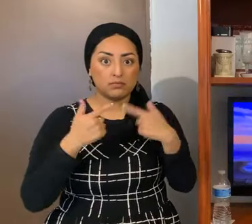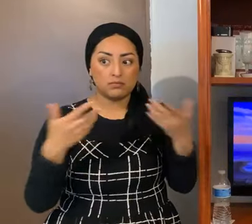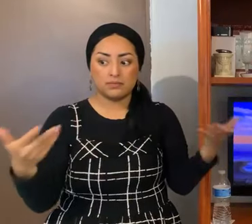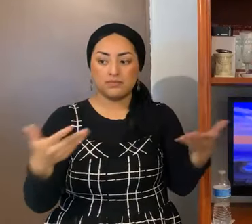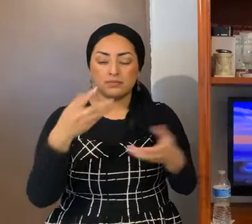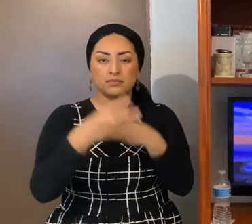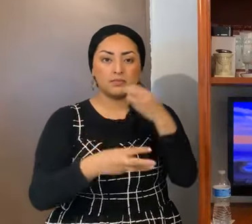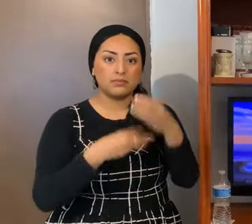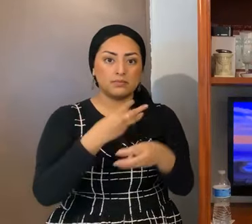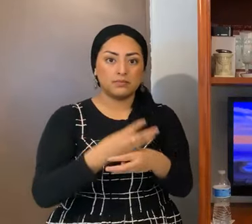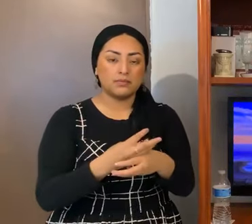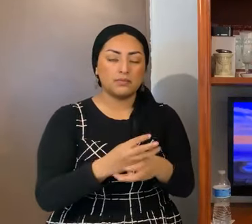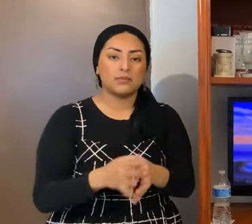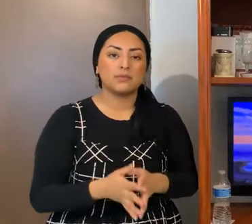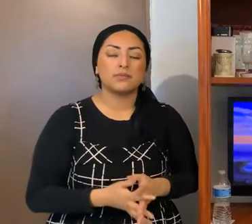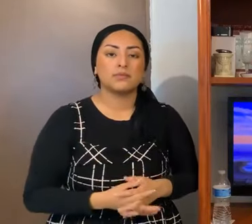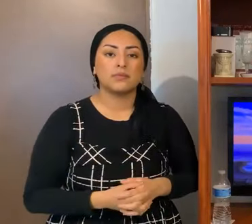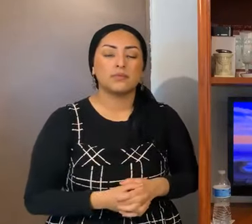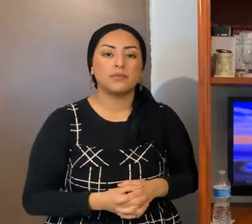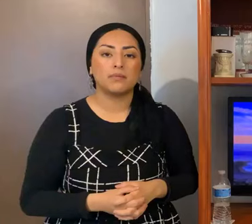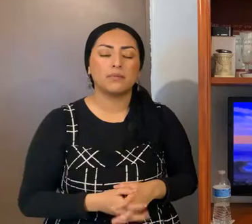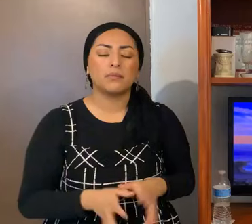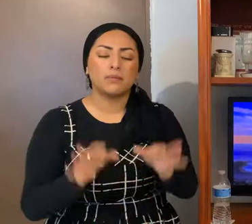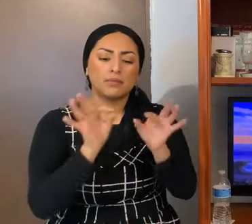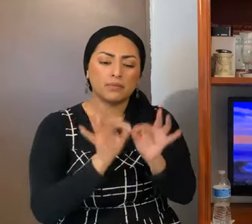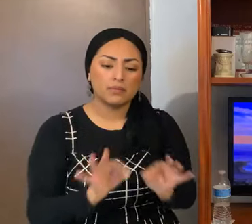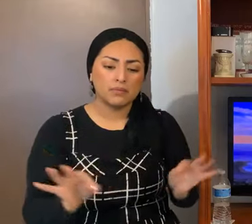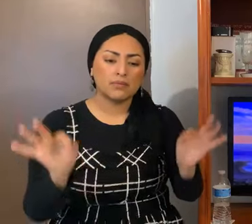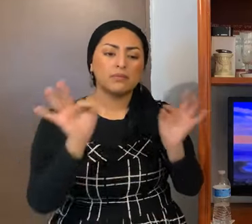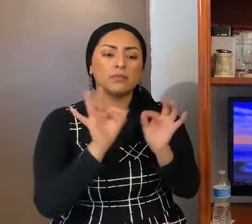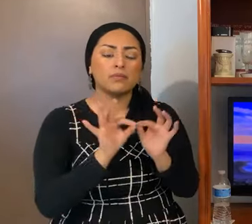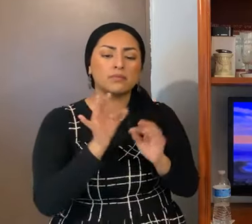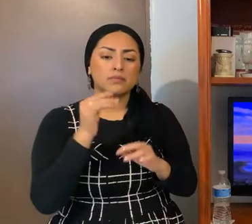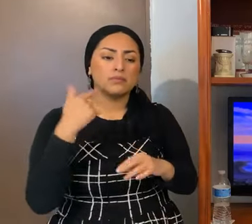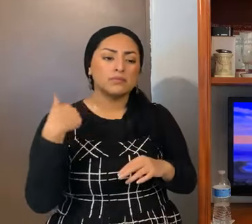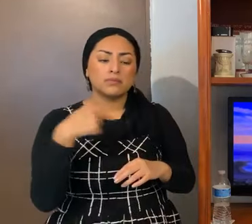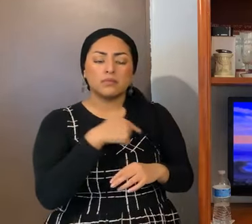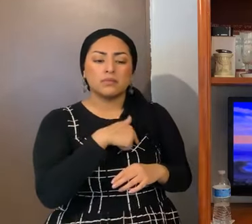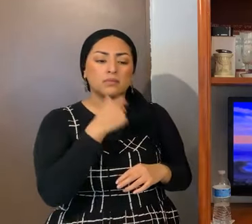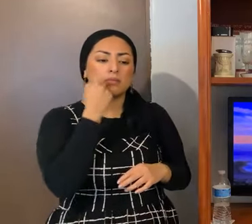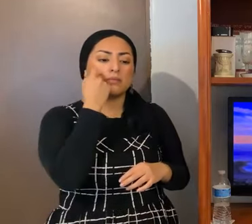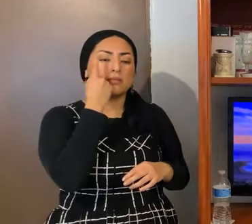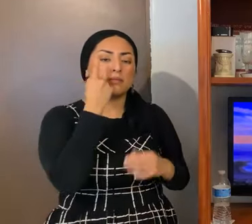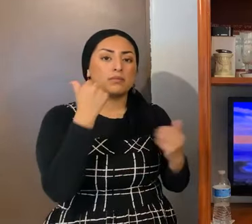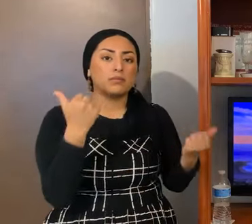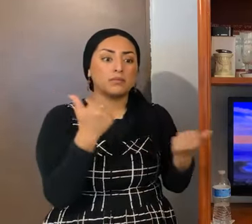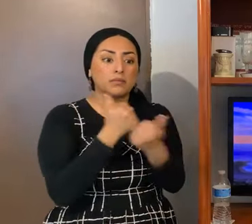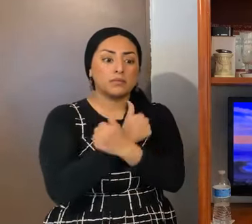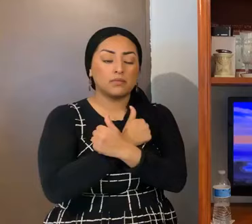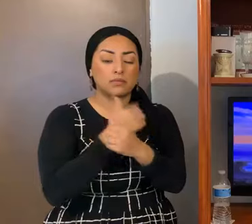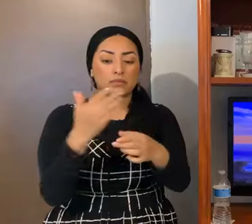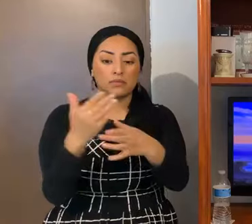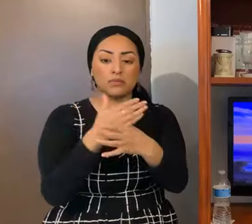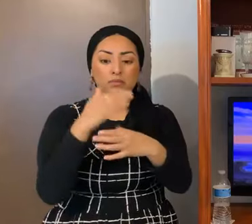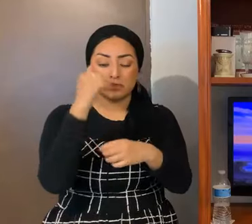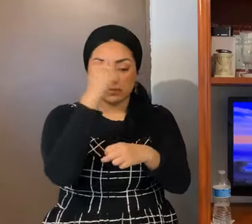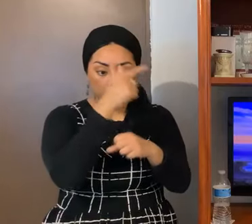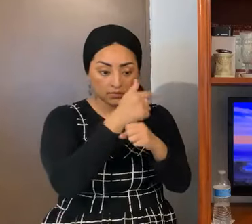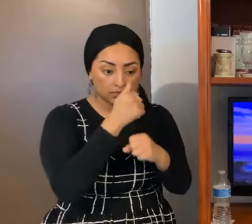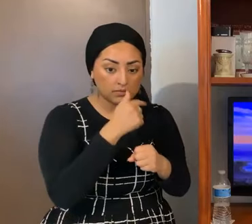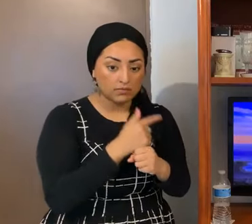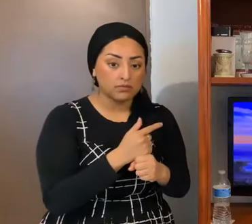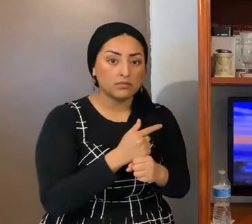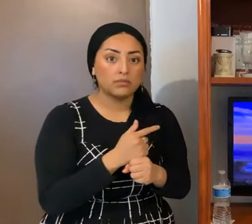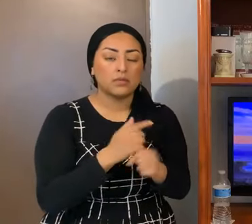mundo hostil. Es importante comprender esto, amados Sahim. El amor entre los Meshijim no